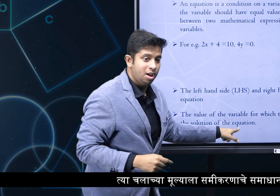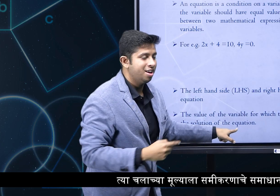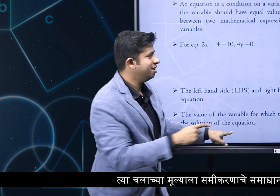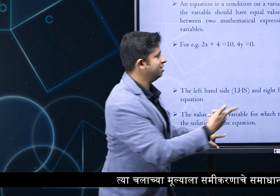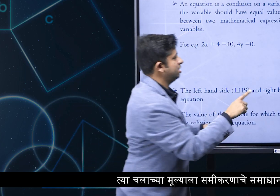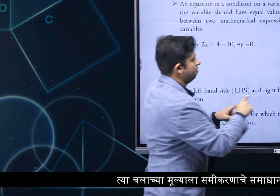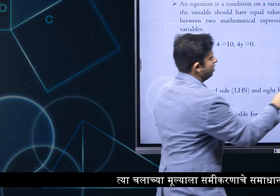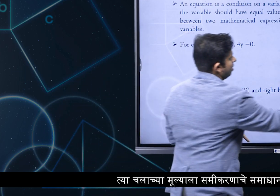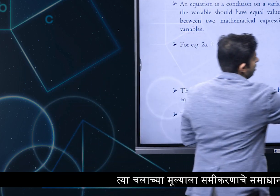असे म्हणतात.